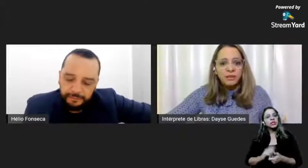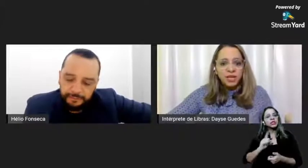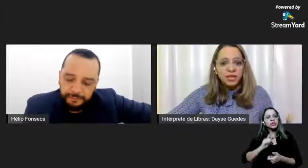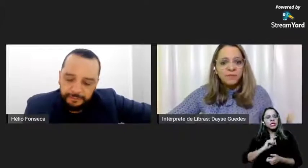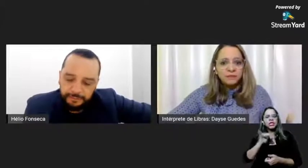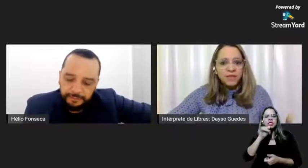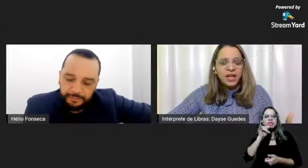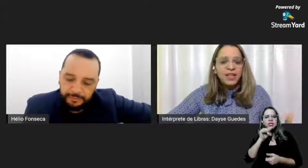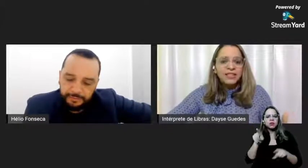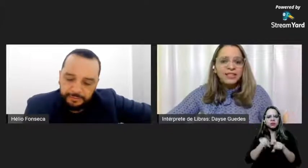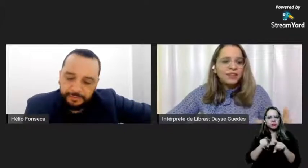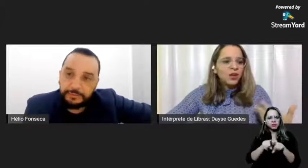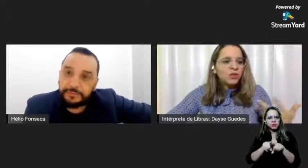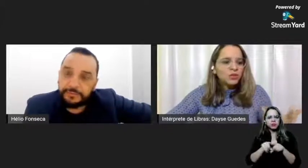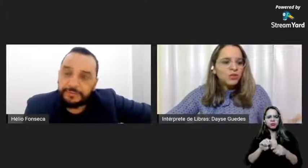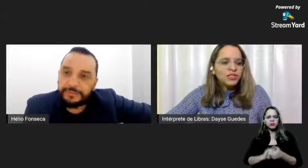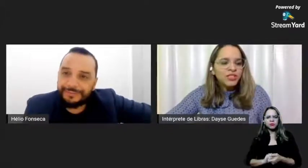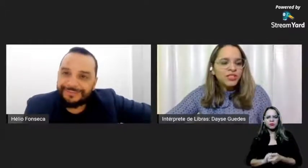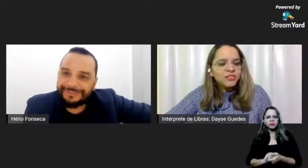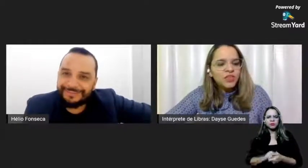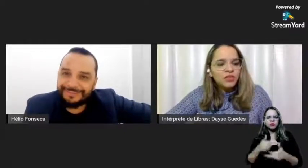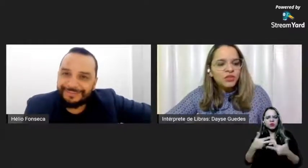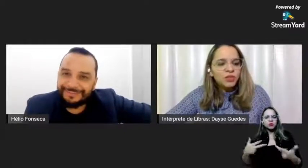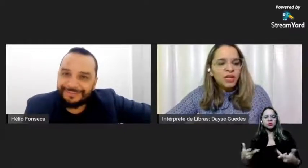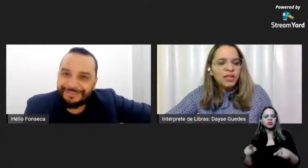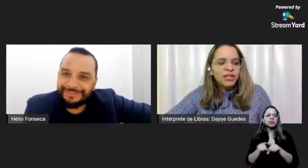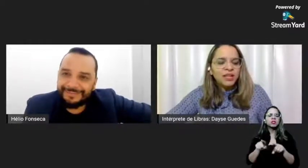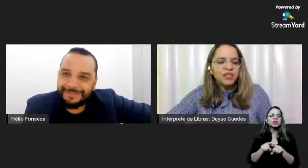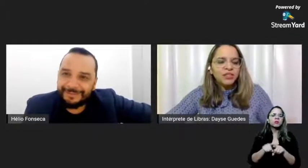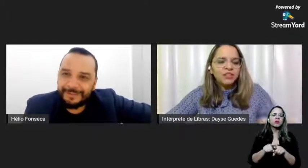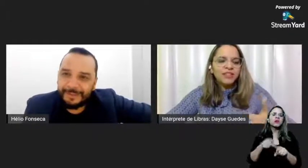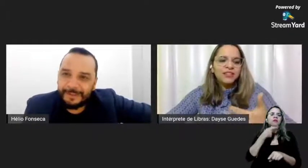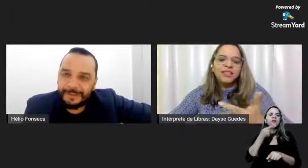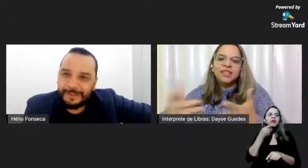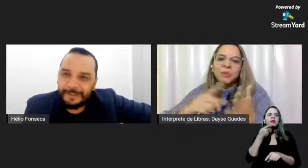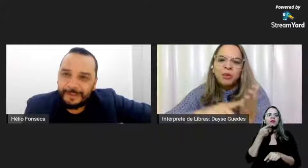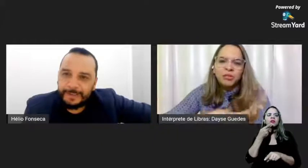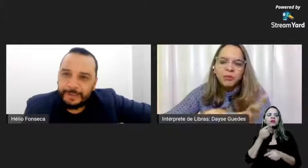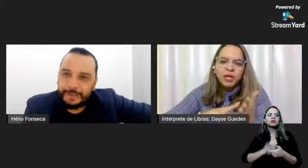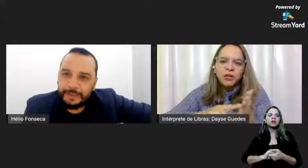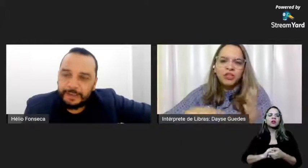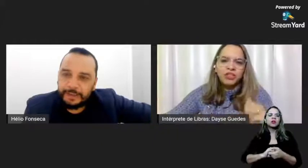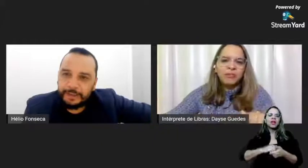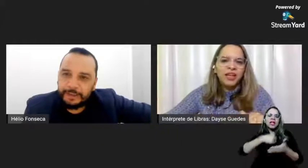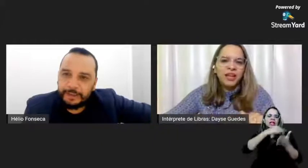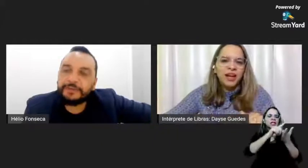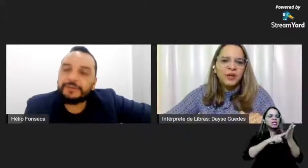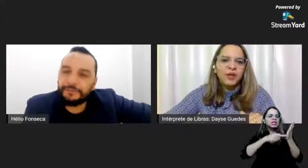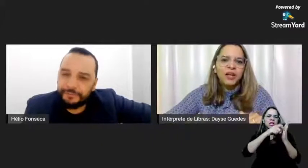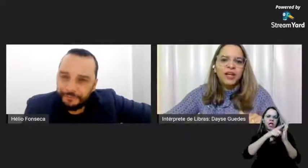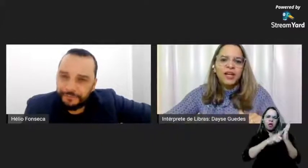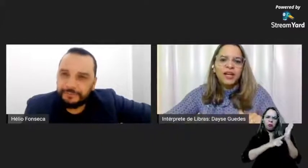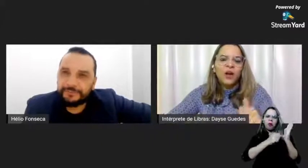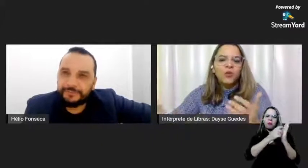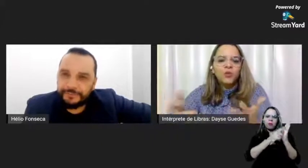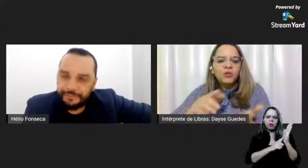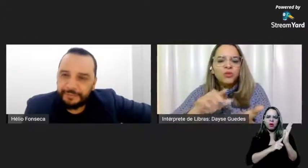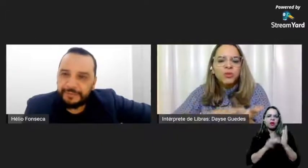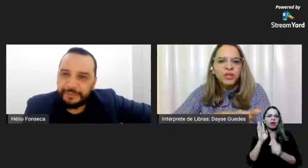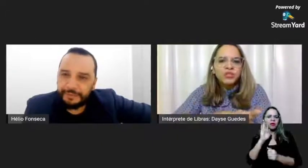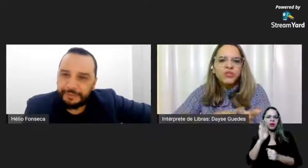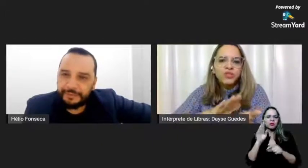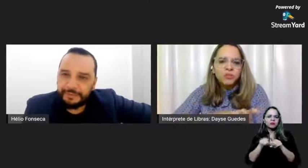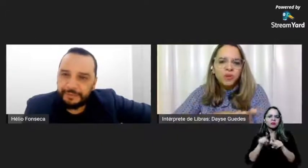exemplos também, tá? Tem algumas coisas, inclusive, falando sobre a questão da escrita na palma da mão, que eu achei bem legal,